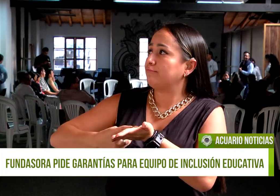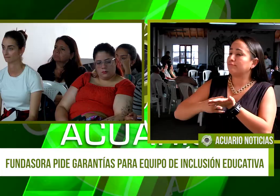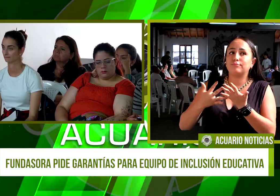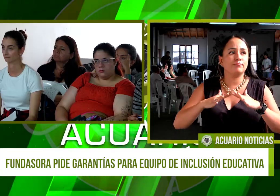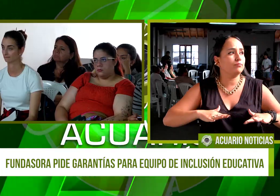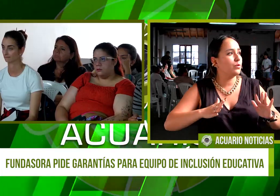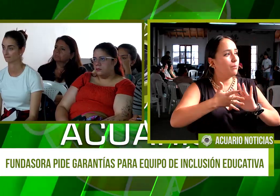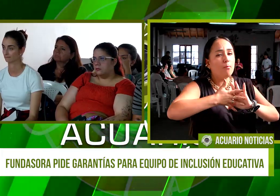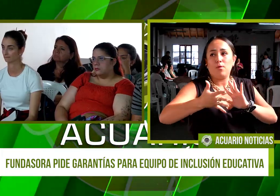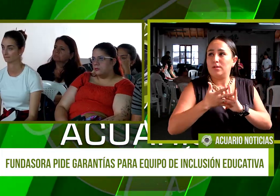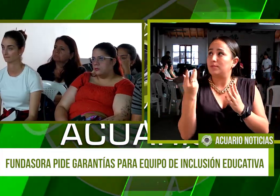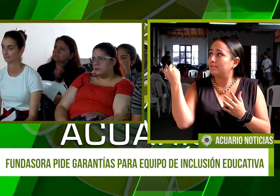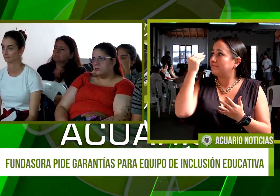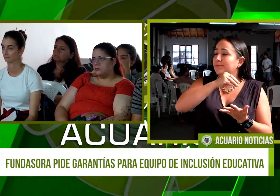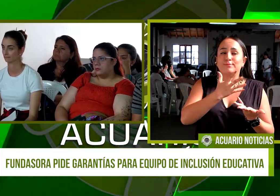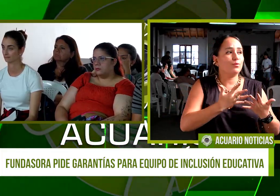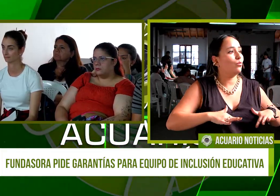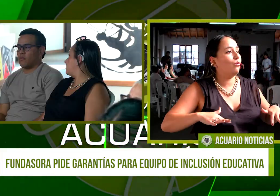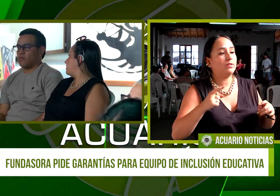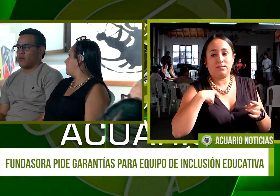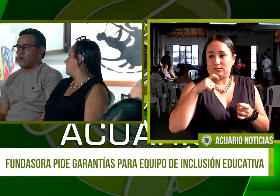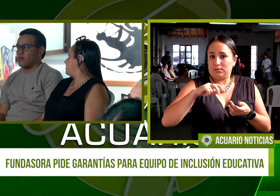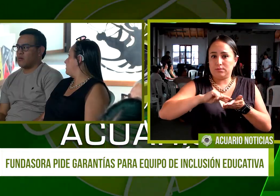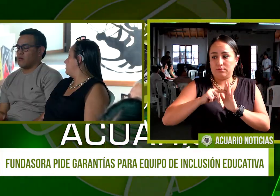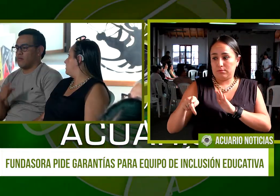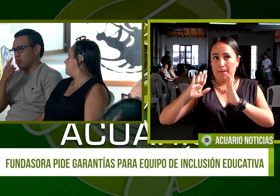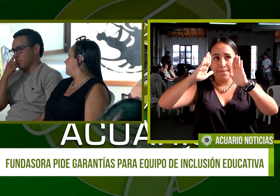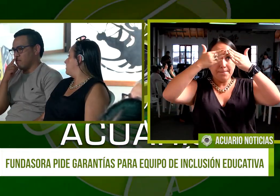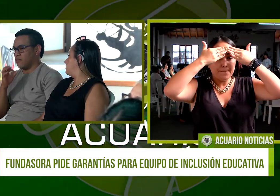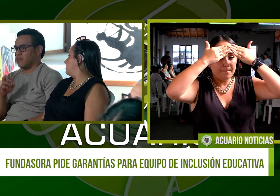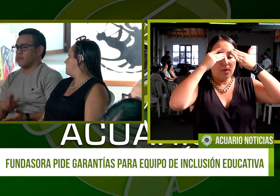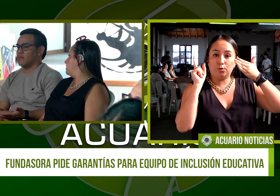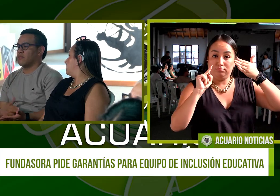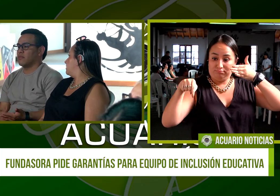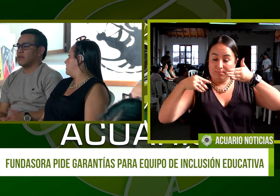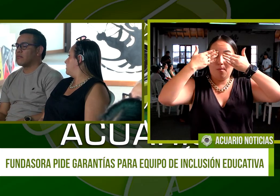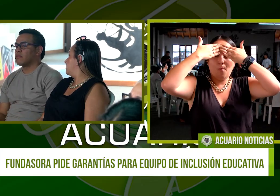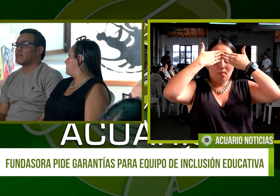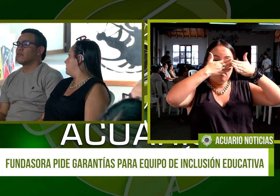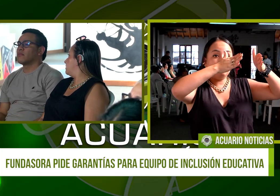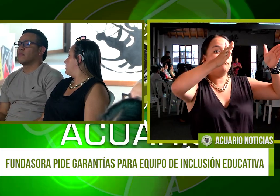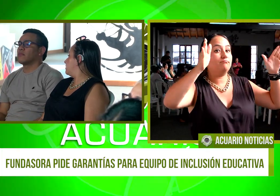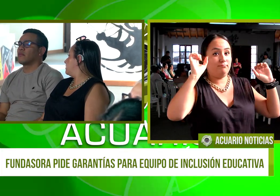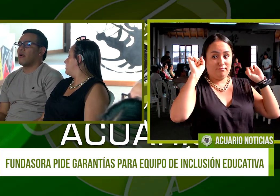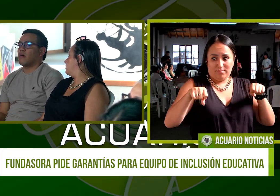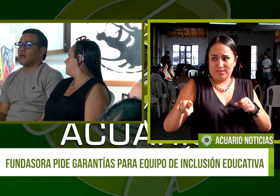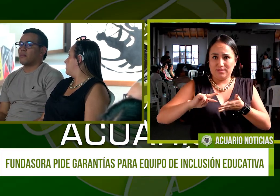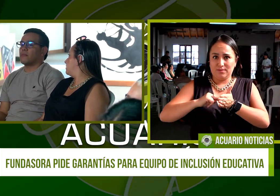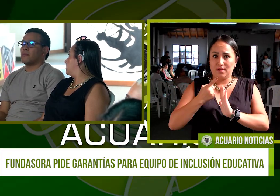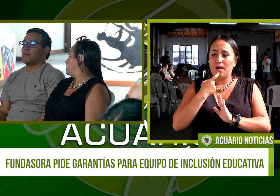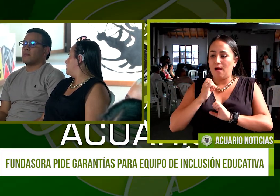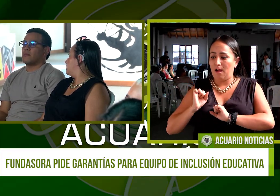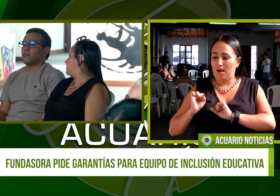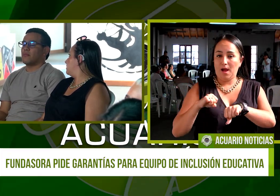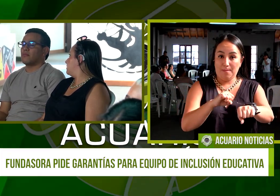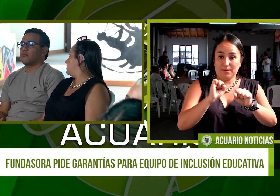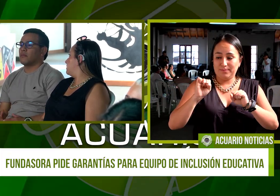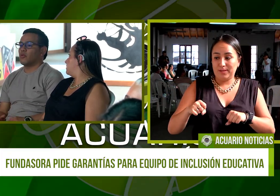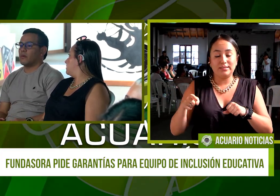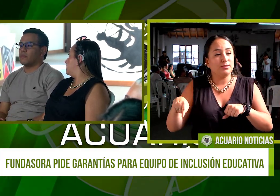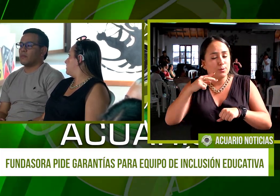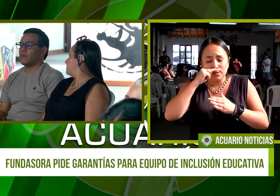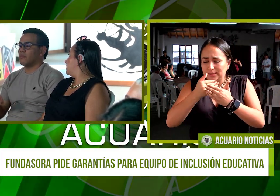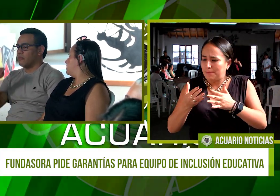poder trabajar. Y a veces es complejo porque el personal, tanto de modelo lingüístico como intérprete, no hay tanto en este municipio y